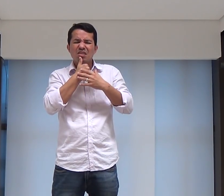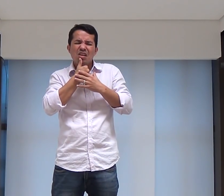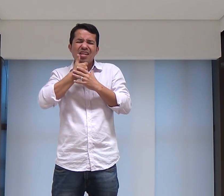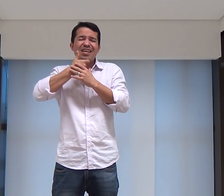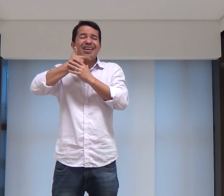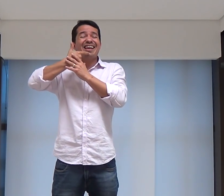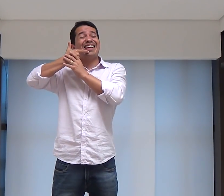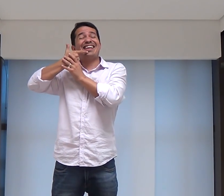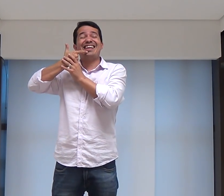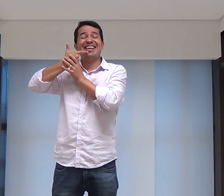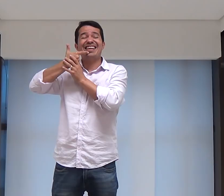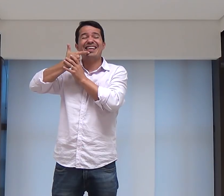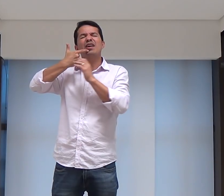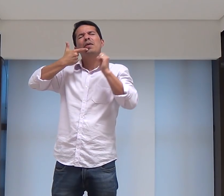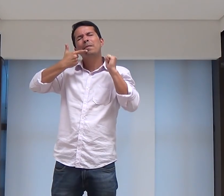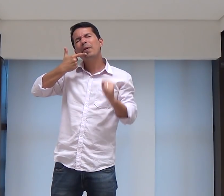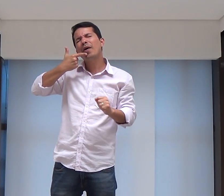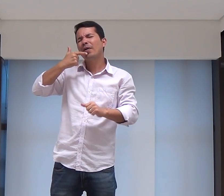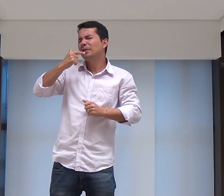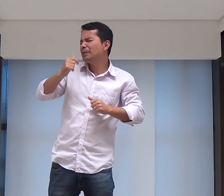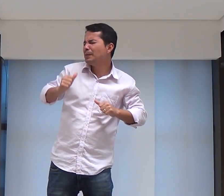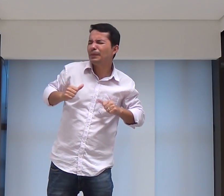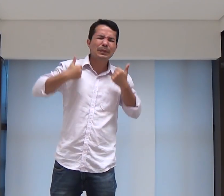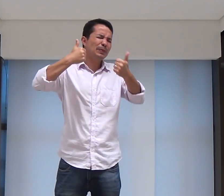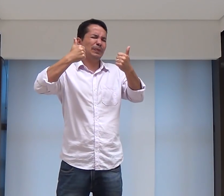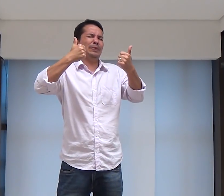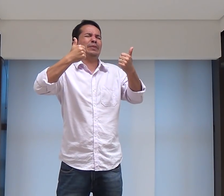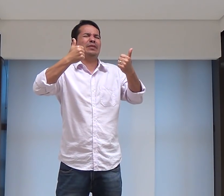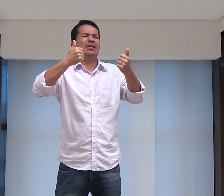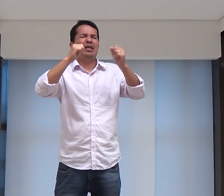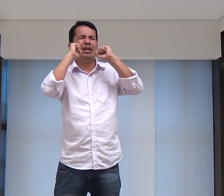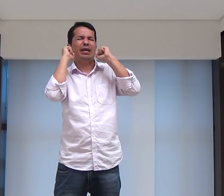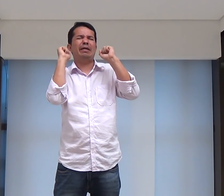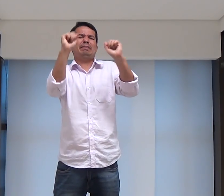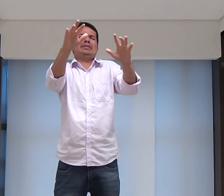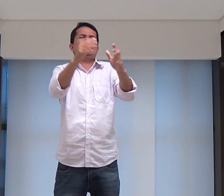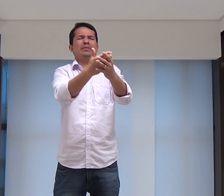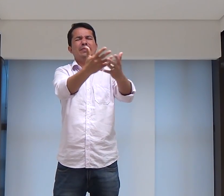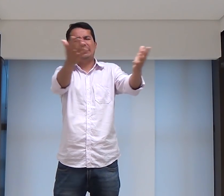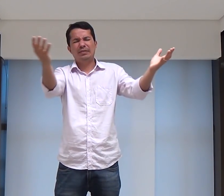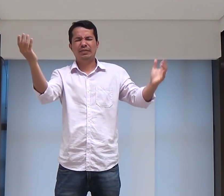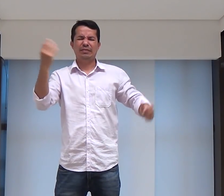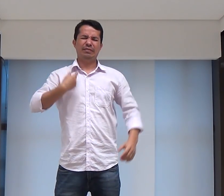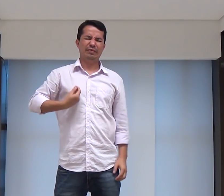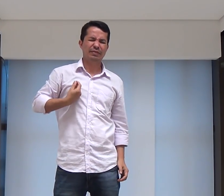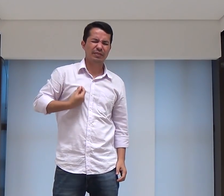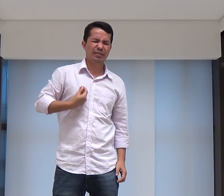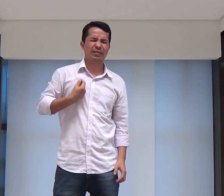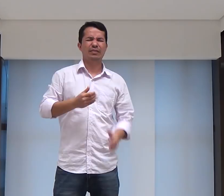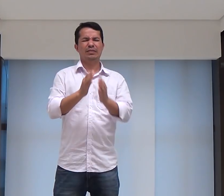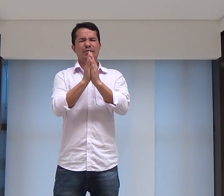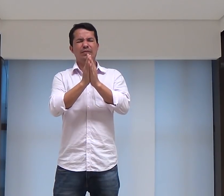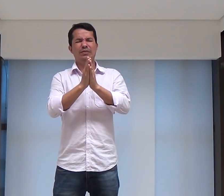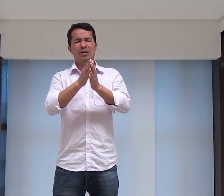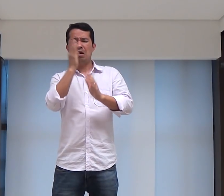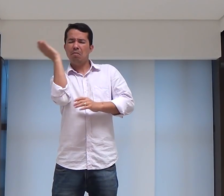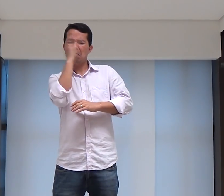a tristeza saia da vida deles, mas que a alegria impere. Abençoa a vida dessas pessoas, abençoa essas